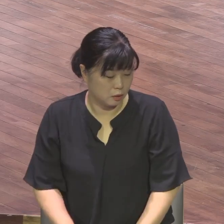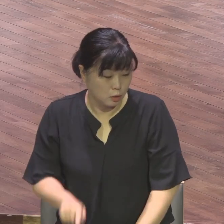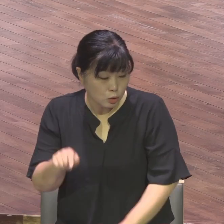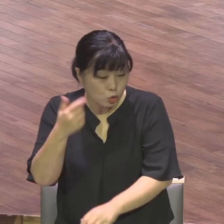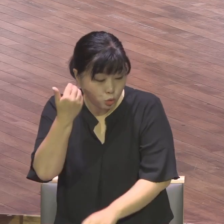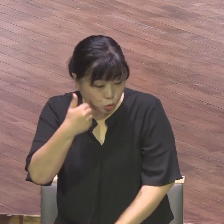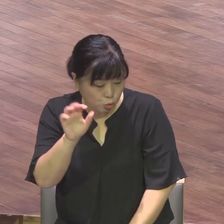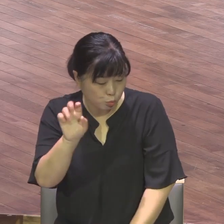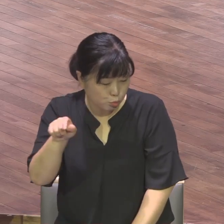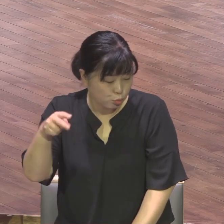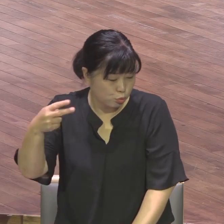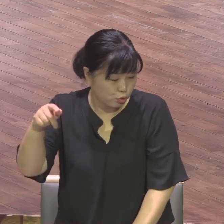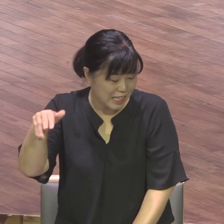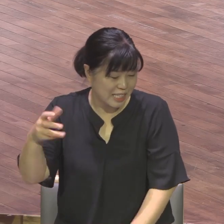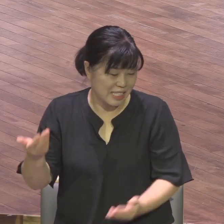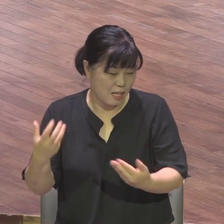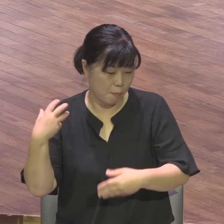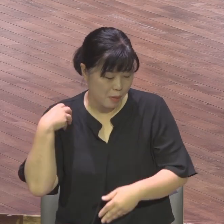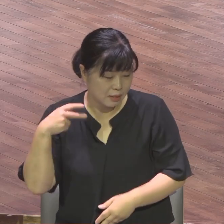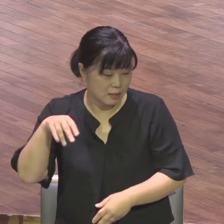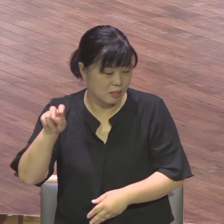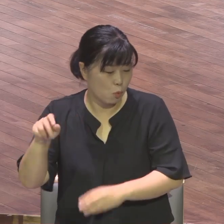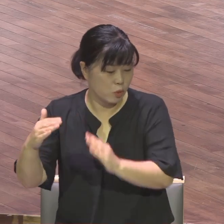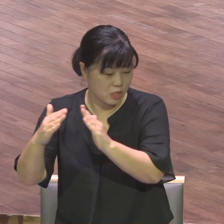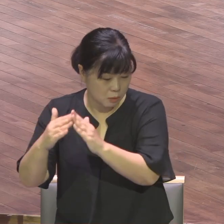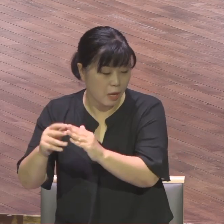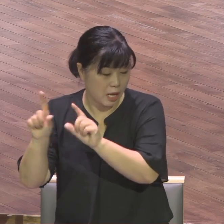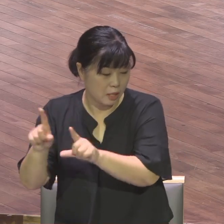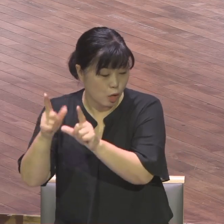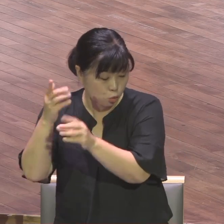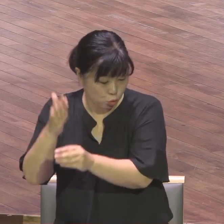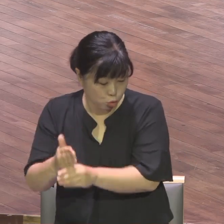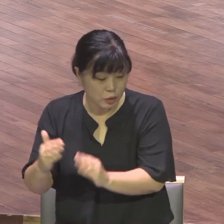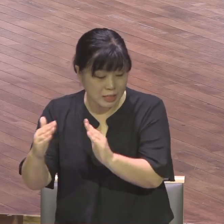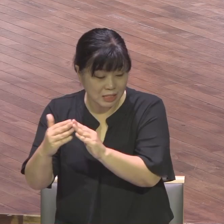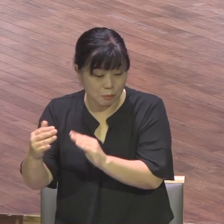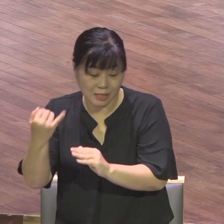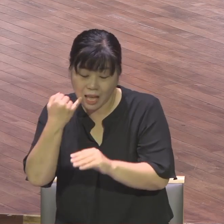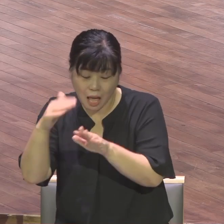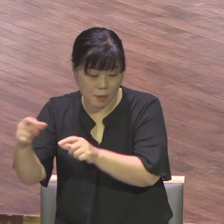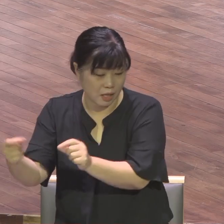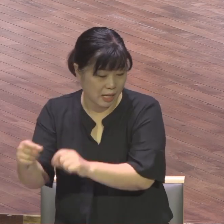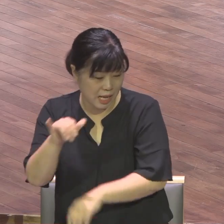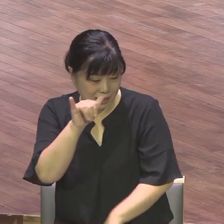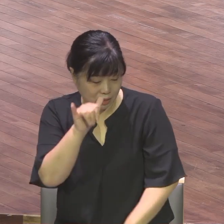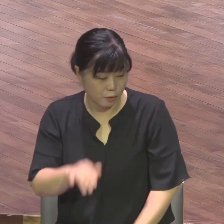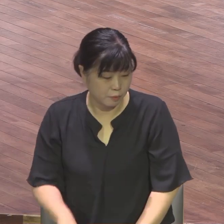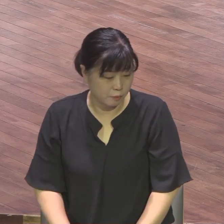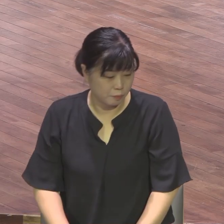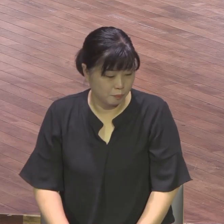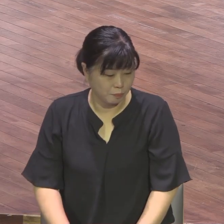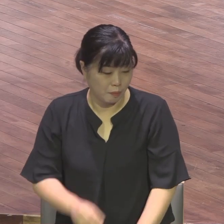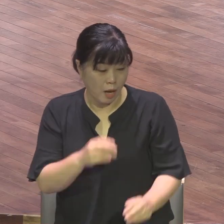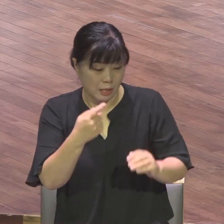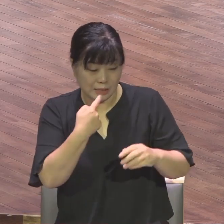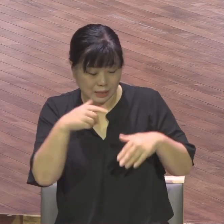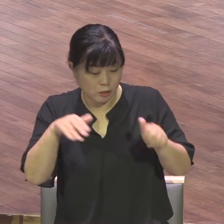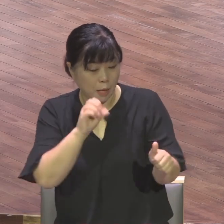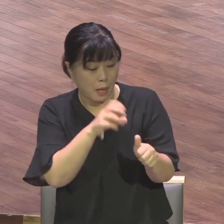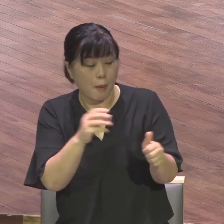그는 무두장이 시몬의 집에 유숙하니 그 집은 해변에 있다 하더라. 마침 말하던 천사가